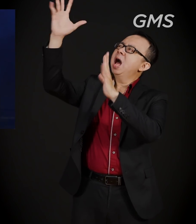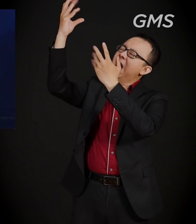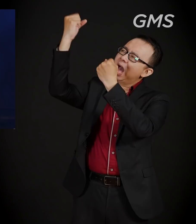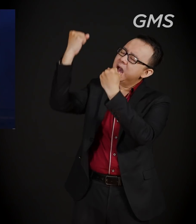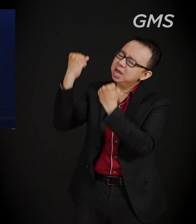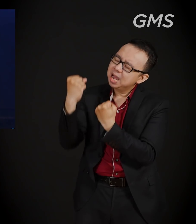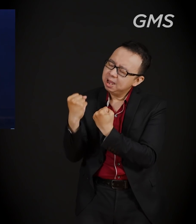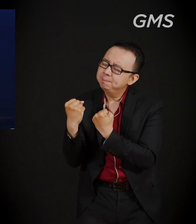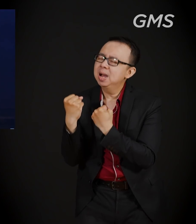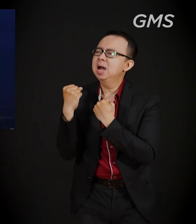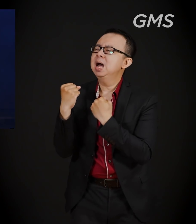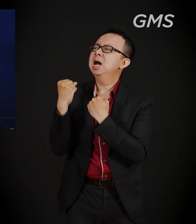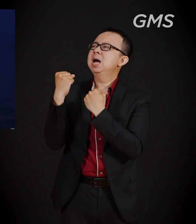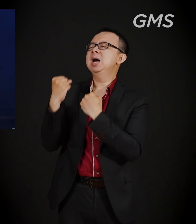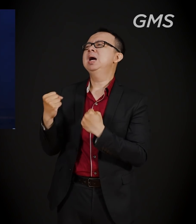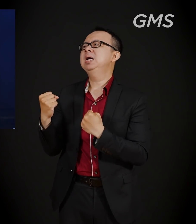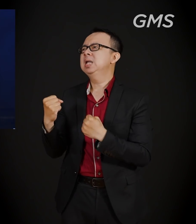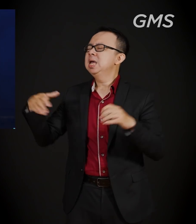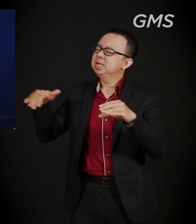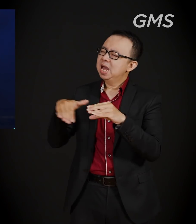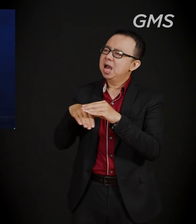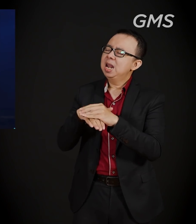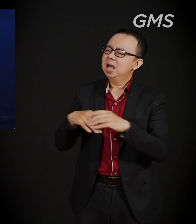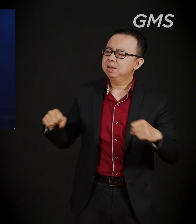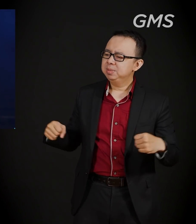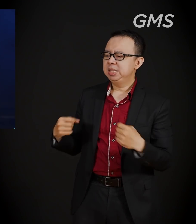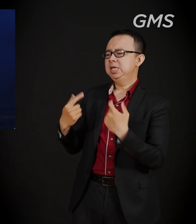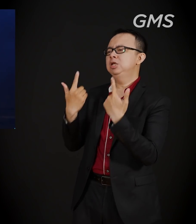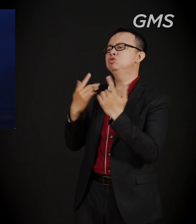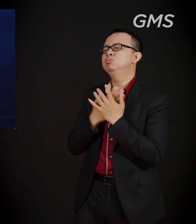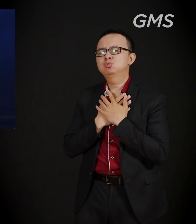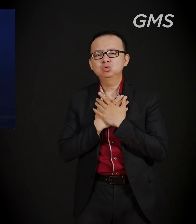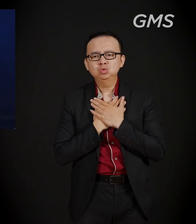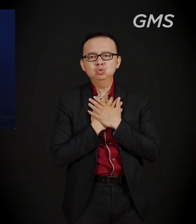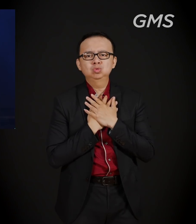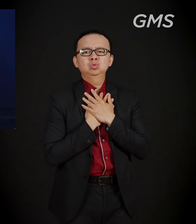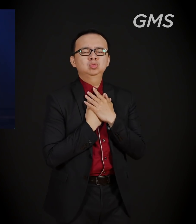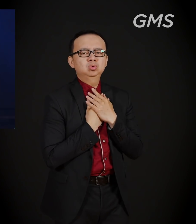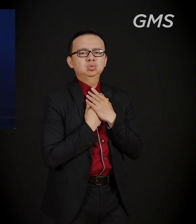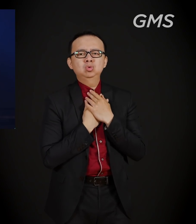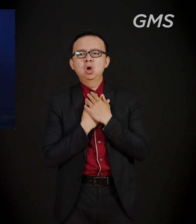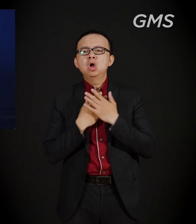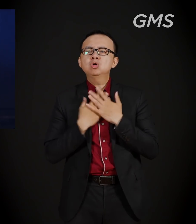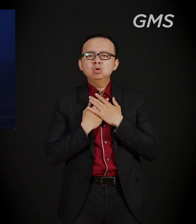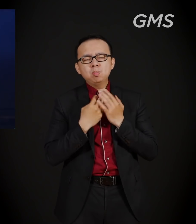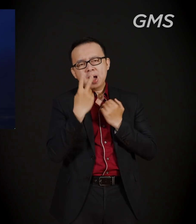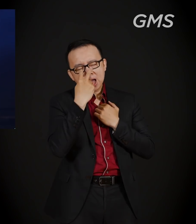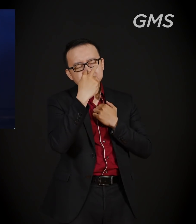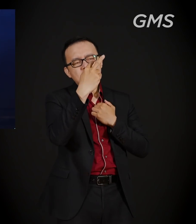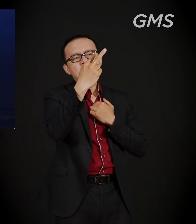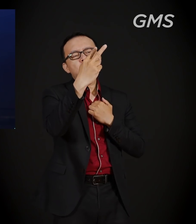Kaulah harapan semua yang di rumah. sama-sama nyanyi, katakan.